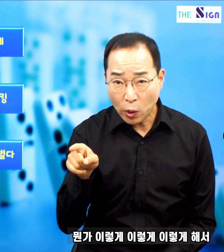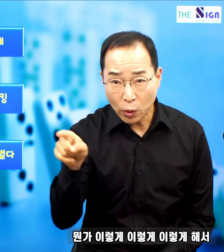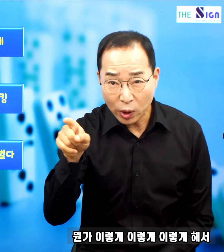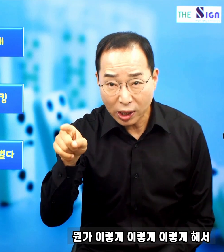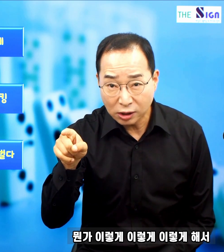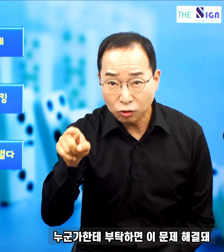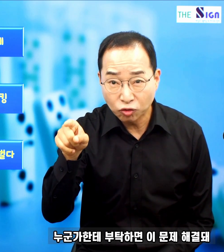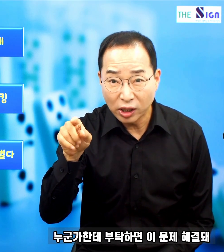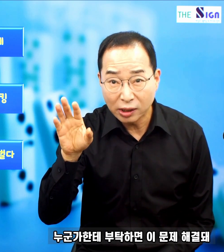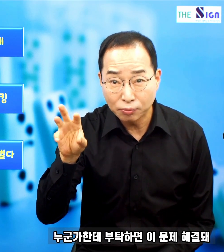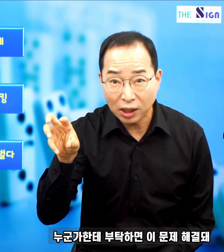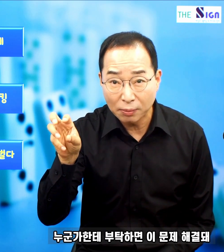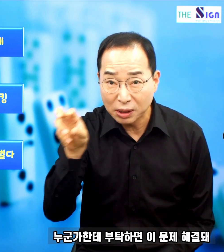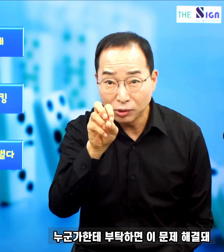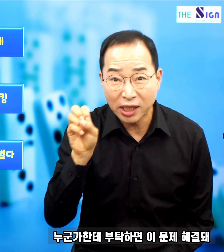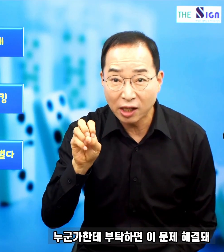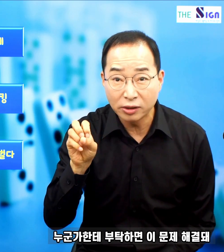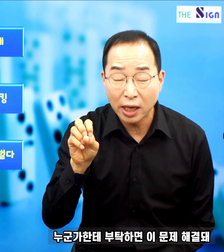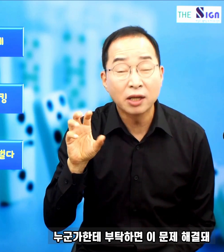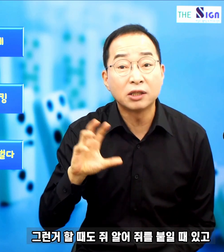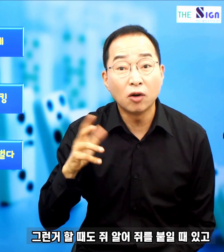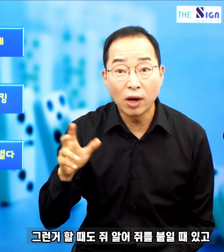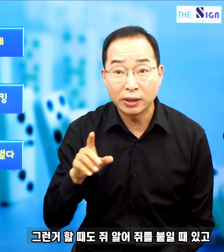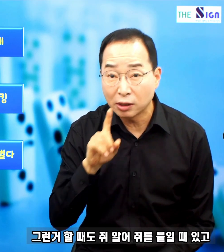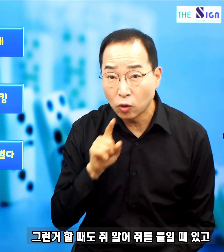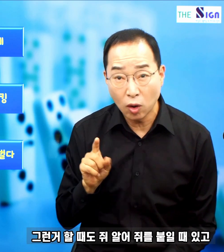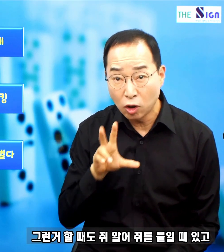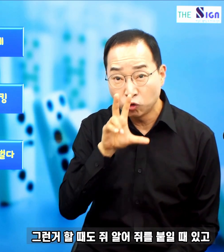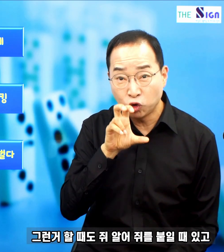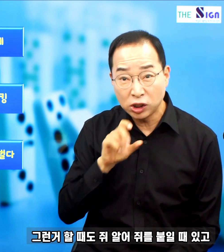이렇게 해서 누군가한테 부탁하면 이 문제는 해결돼. 그런 거 할 때도 쥐